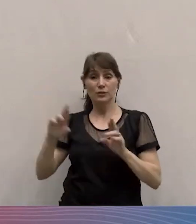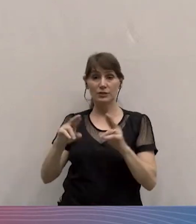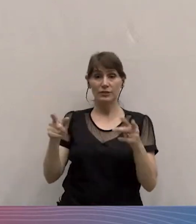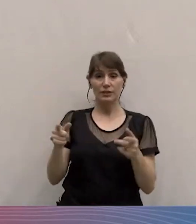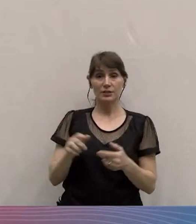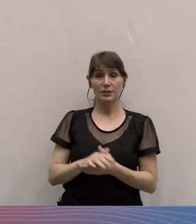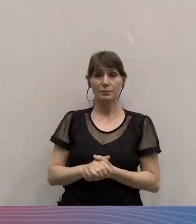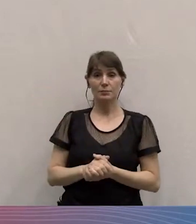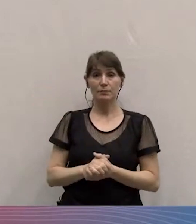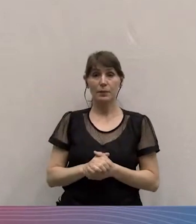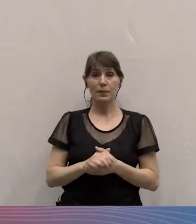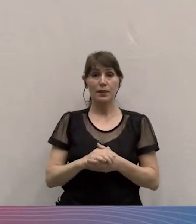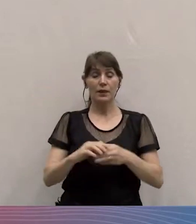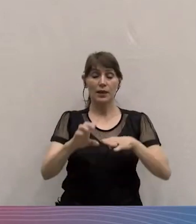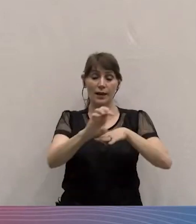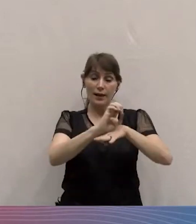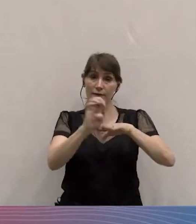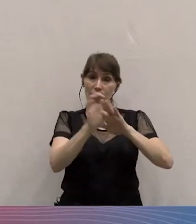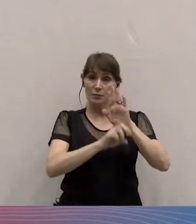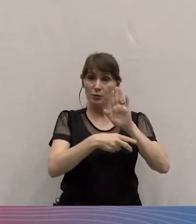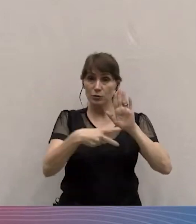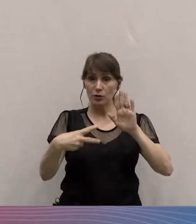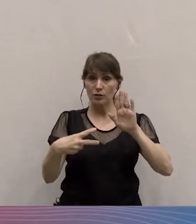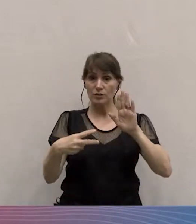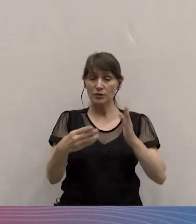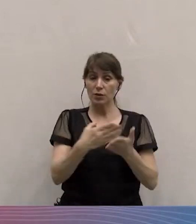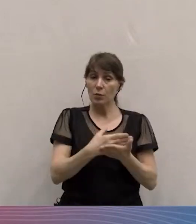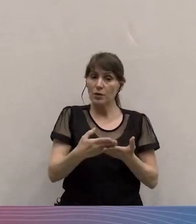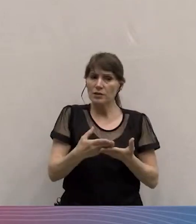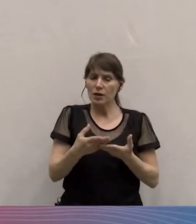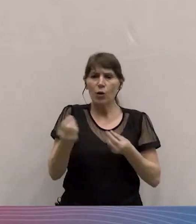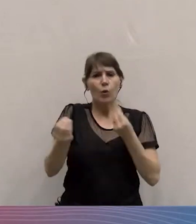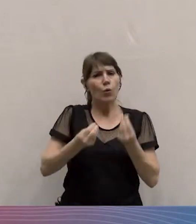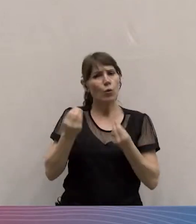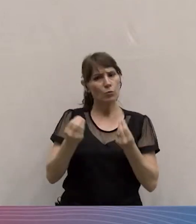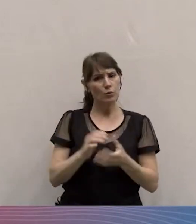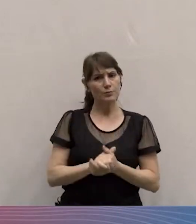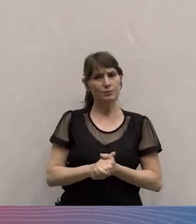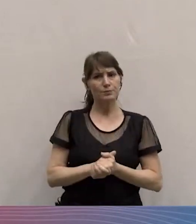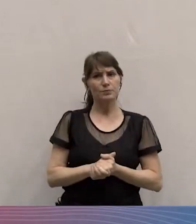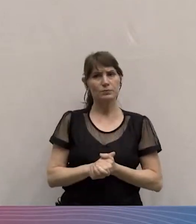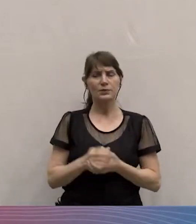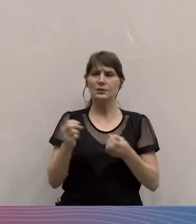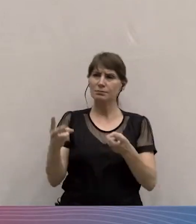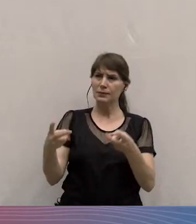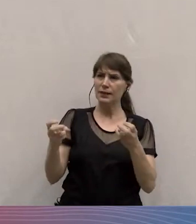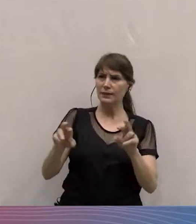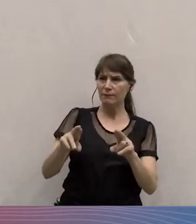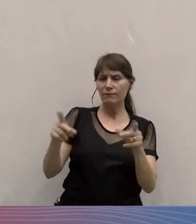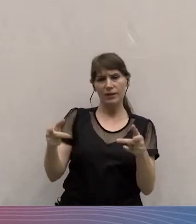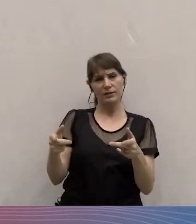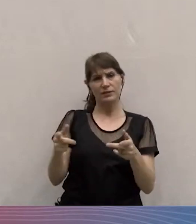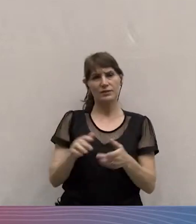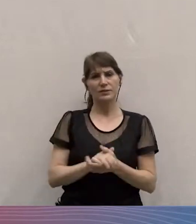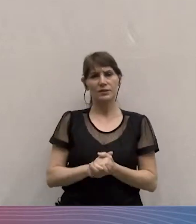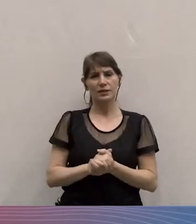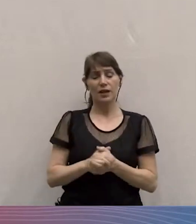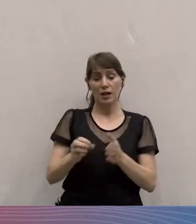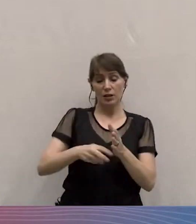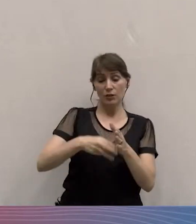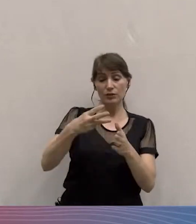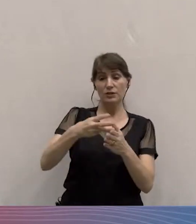que o capítulo 2 começa lá embaixo, capítulo 1 começa lá em cima, o terceiro